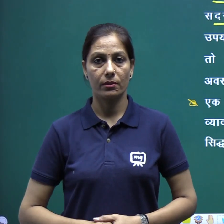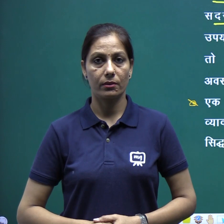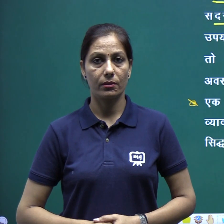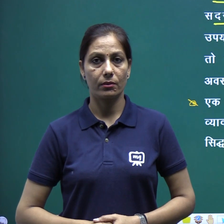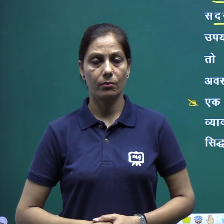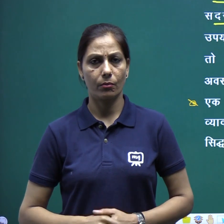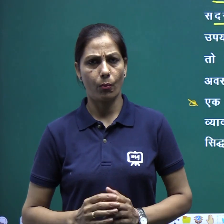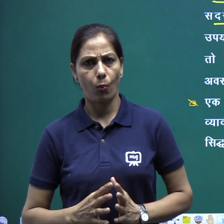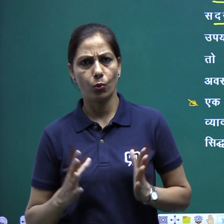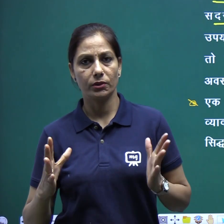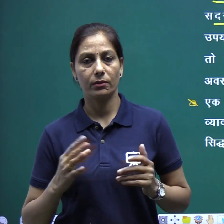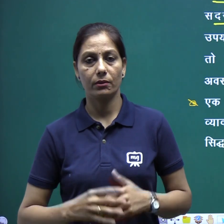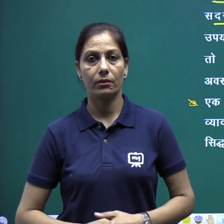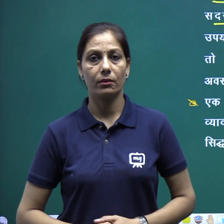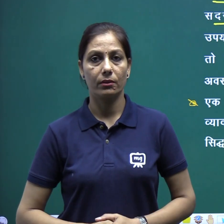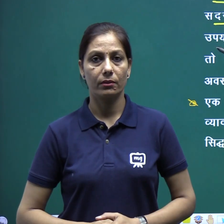अधिकतम